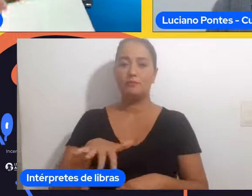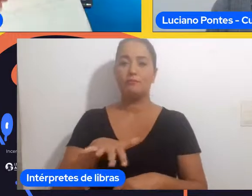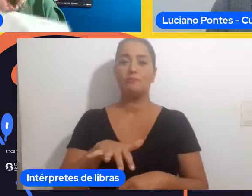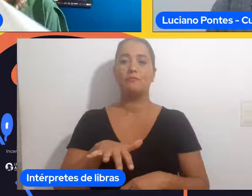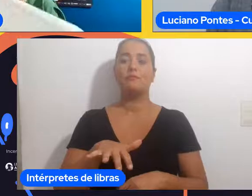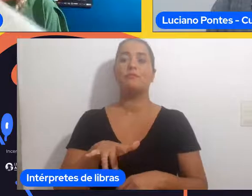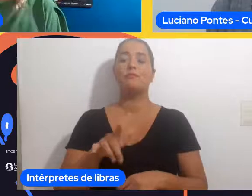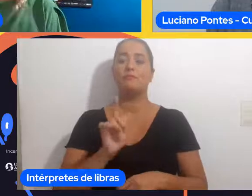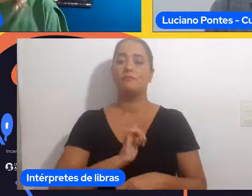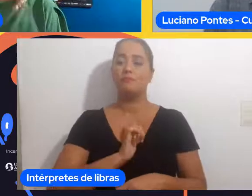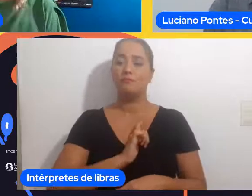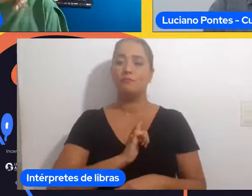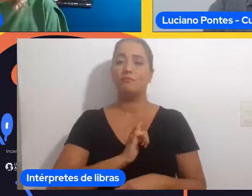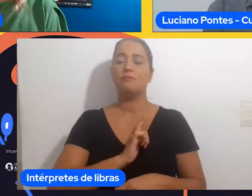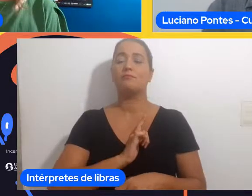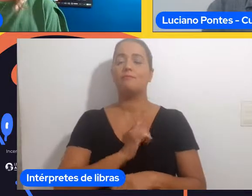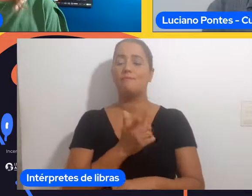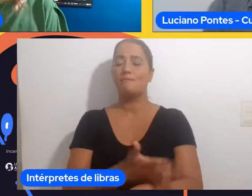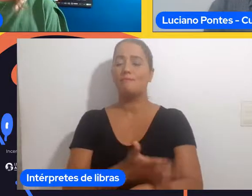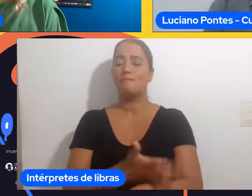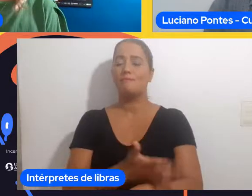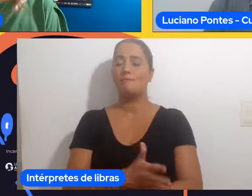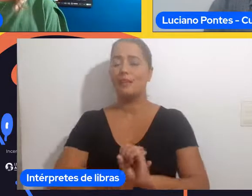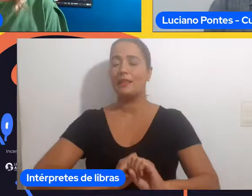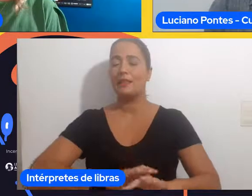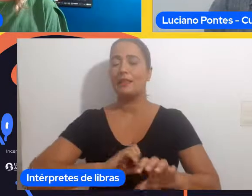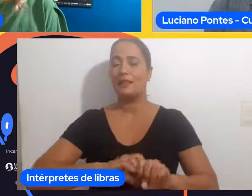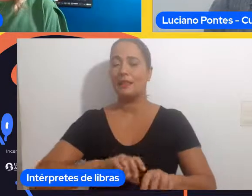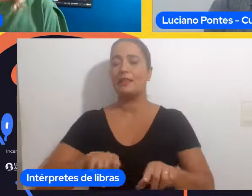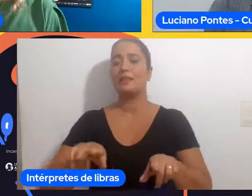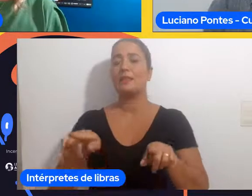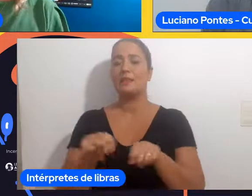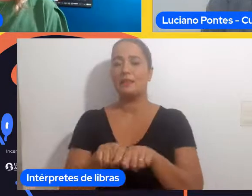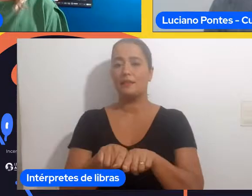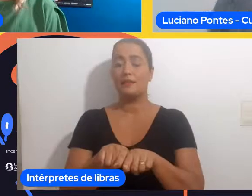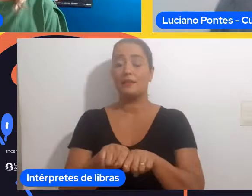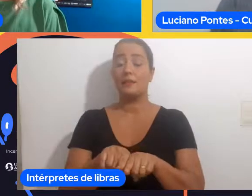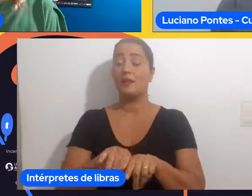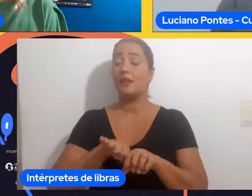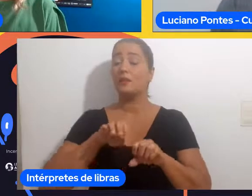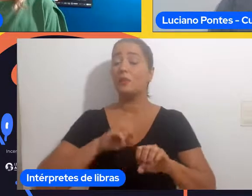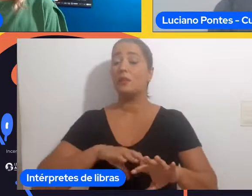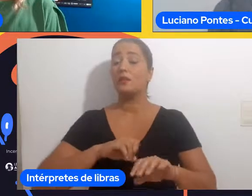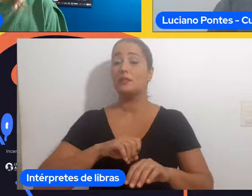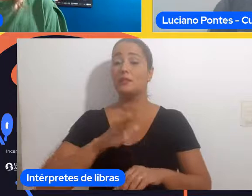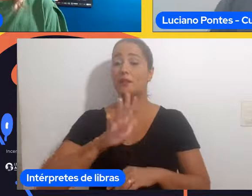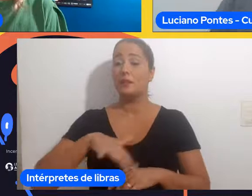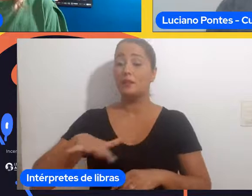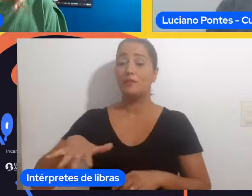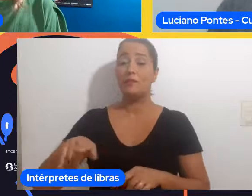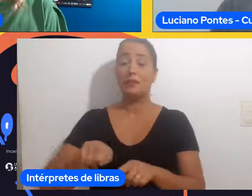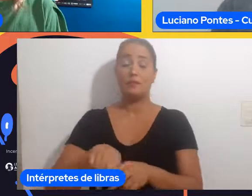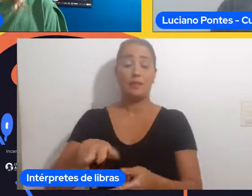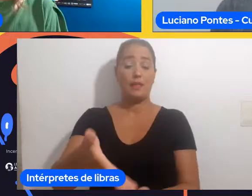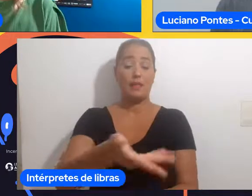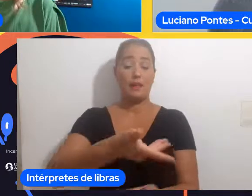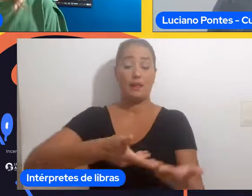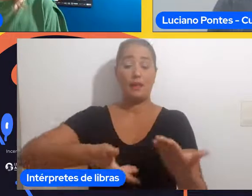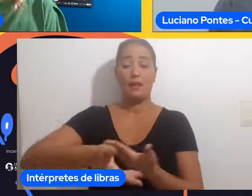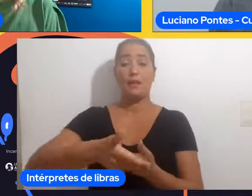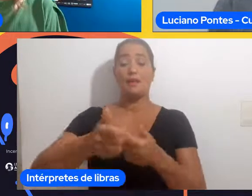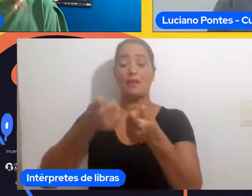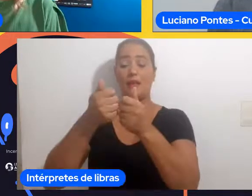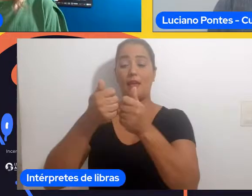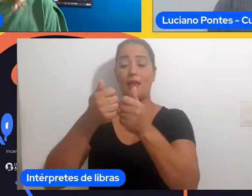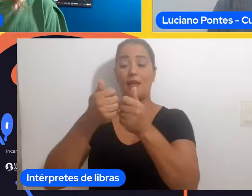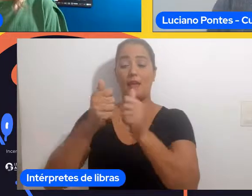das práticas educativas da primeira e segunda infância, da educação infantil, e também na relação das crianças com a obra de arte, né?